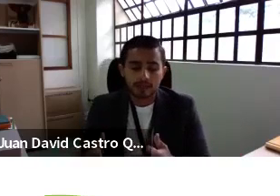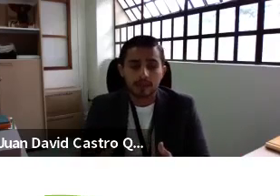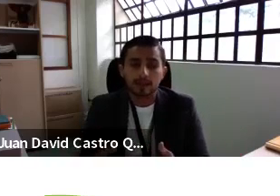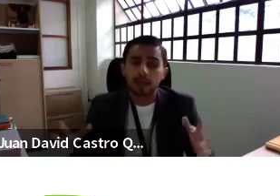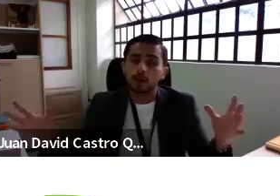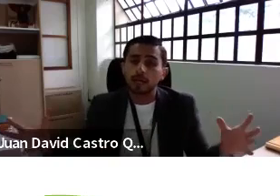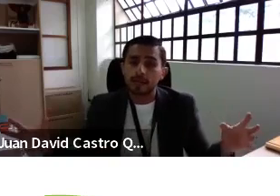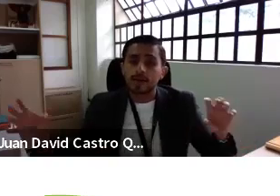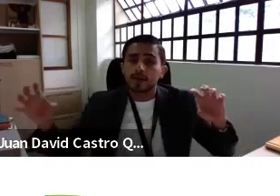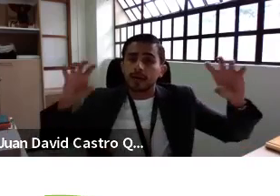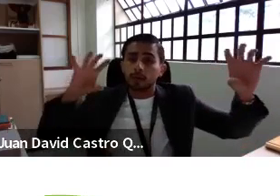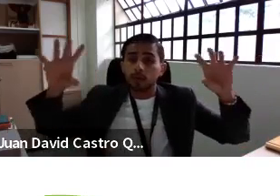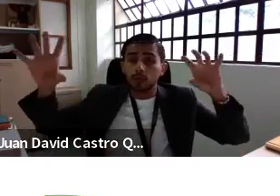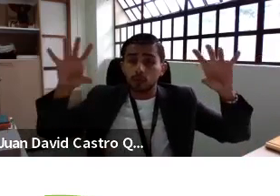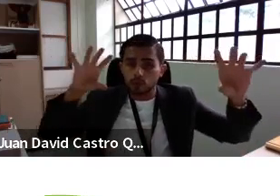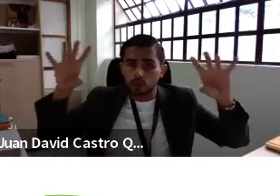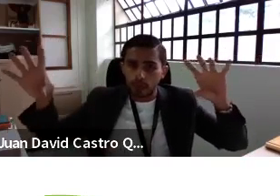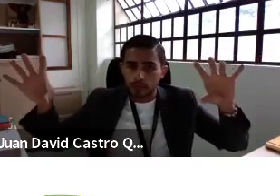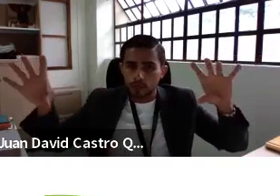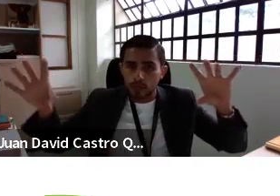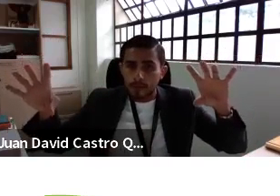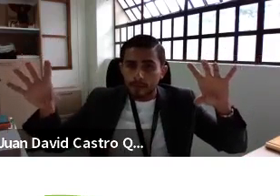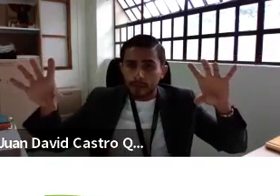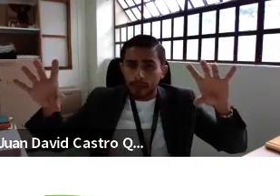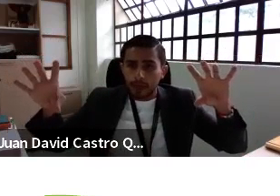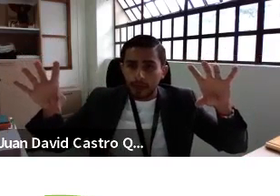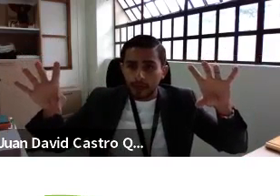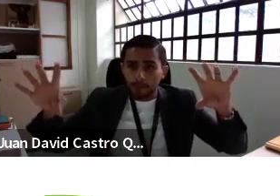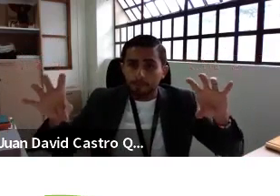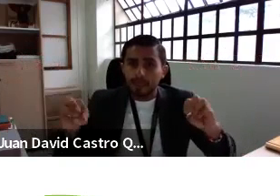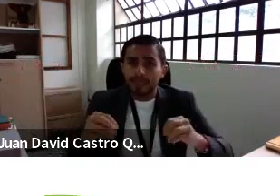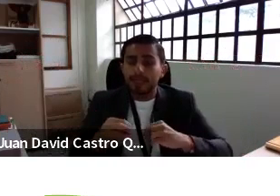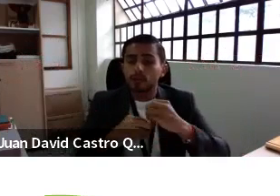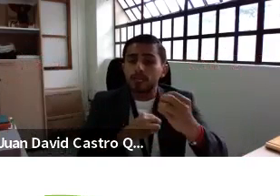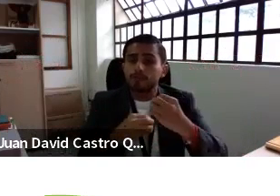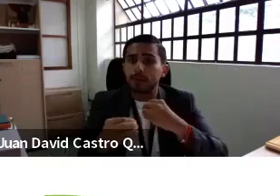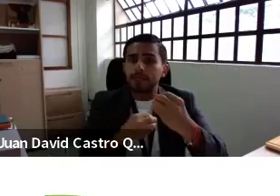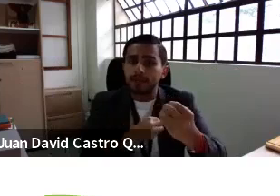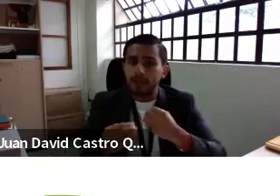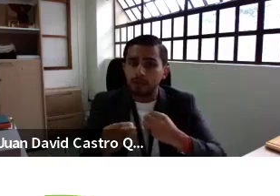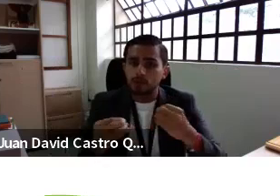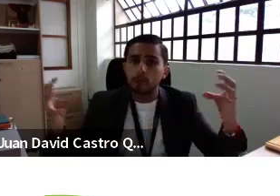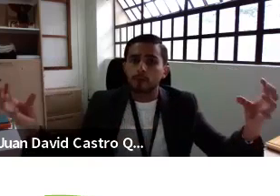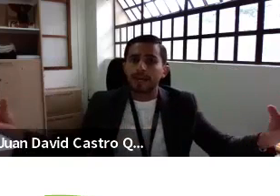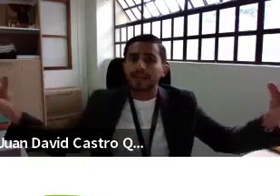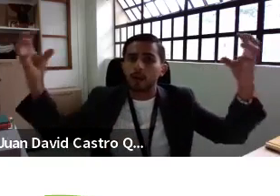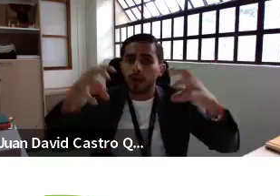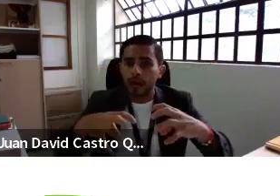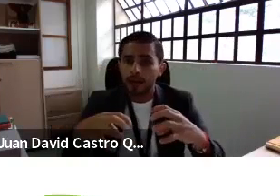se entienden las lógicas digamos de los dos universos y eso les permite a ellos poner a dialogar